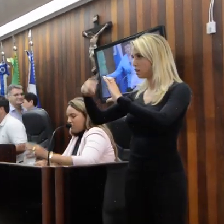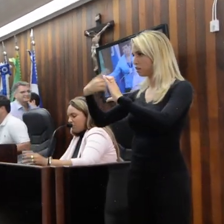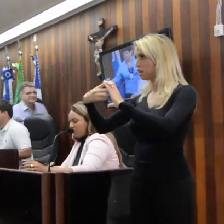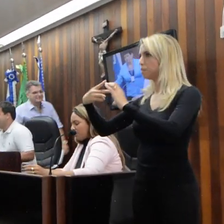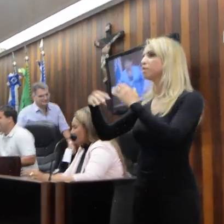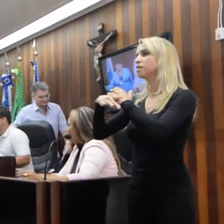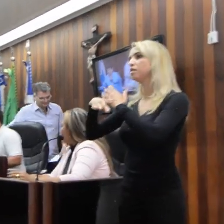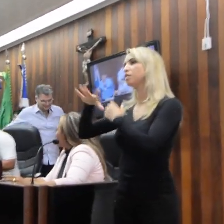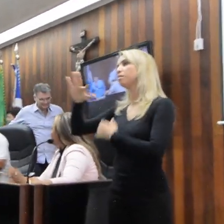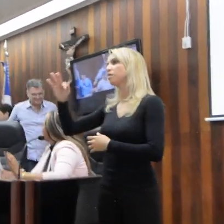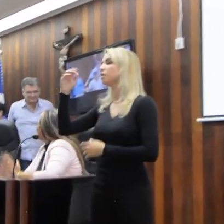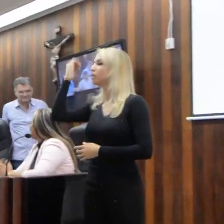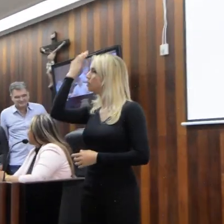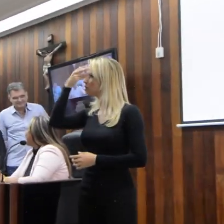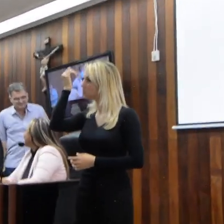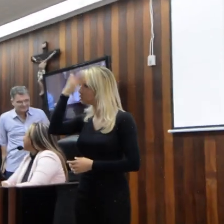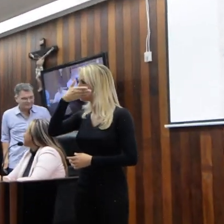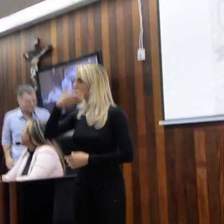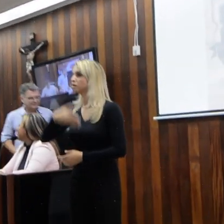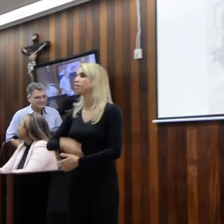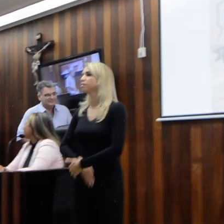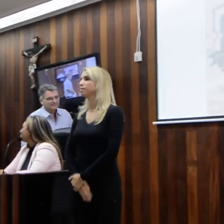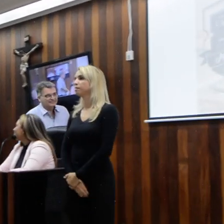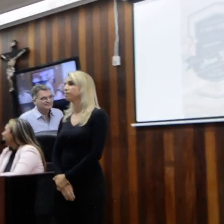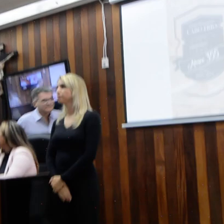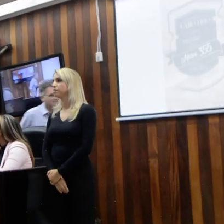do município desse vereador Luiz Geraldo.